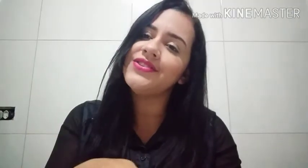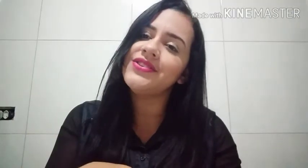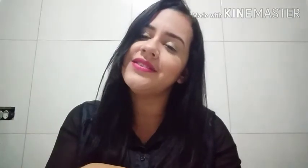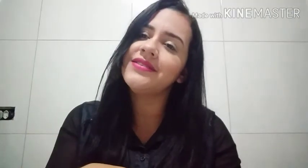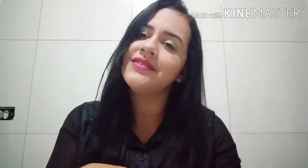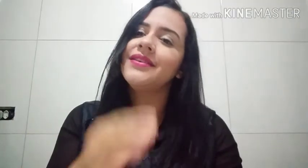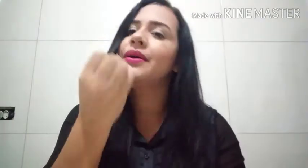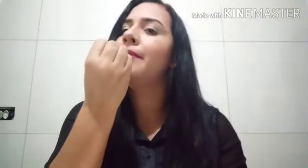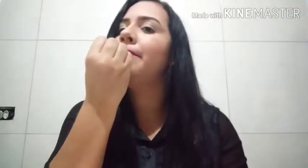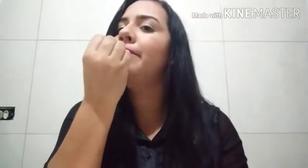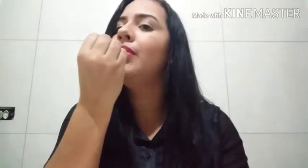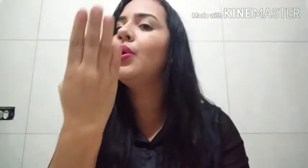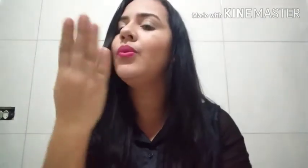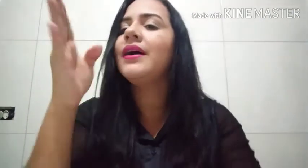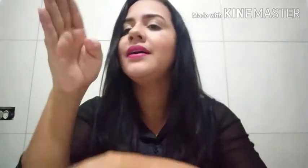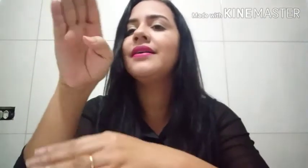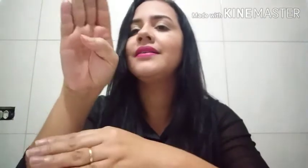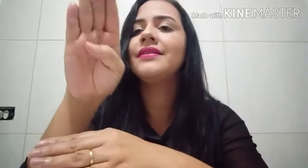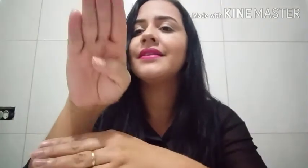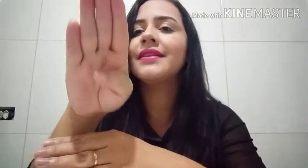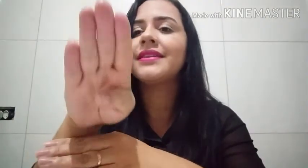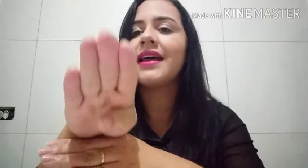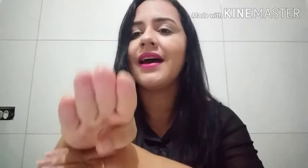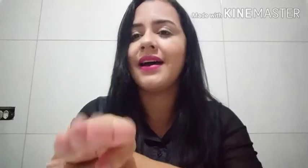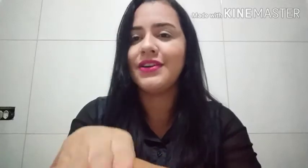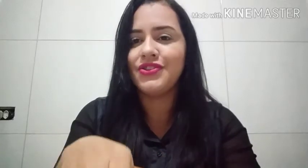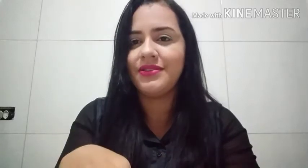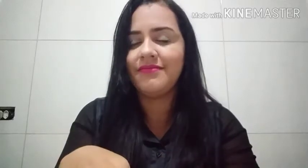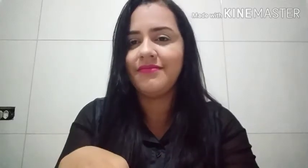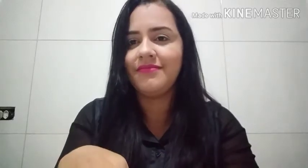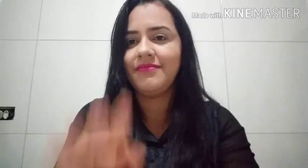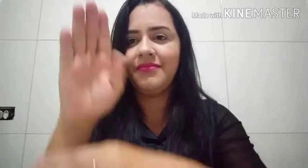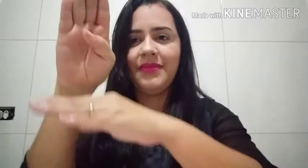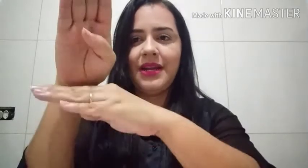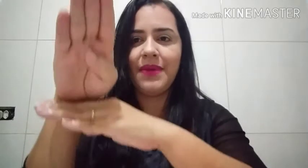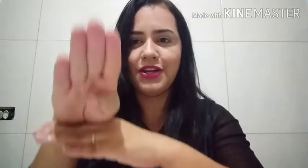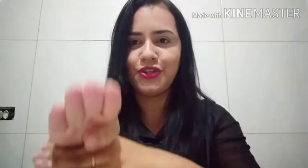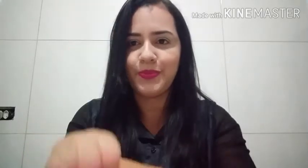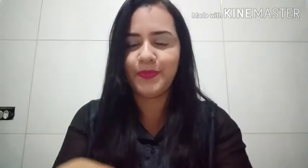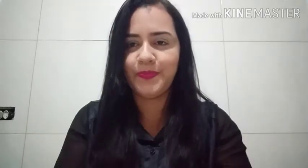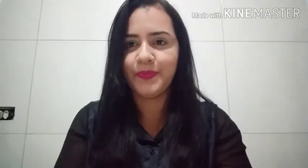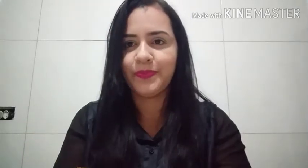tarde, boa tarde, para baixo.